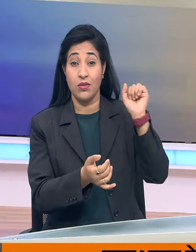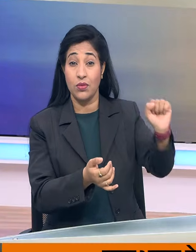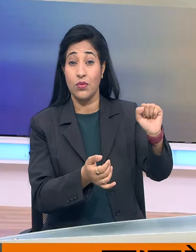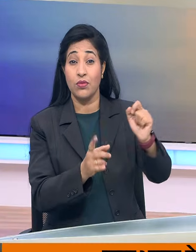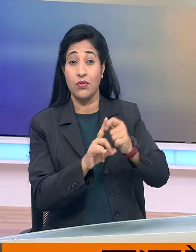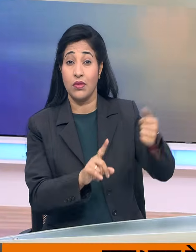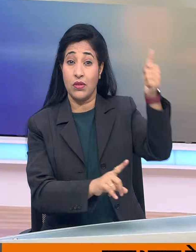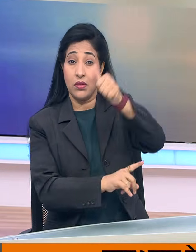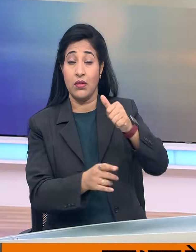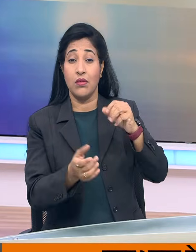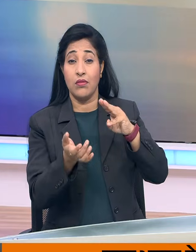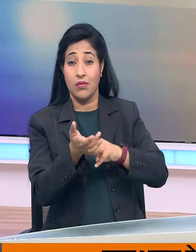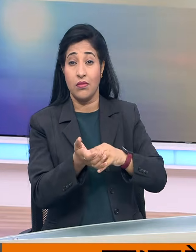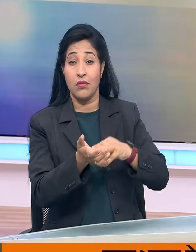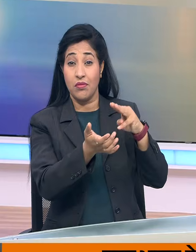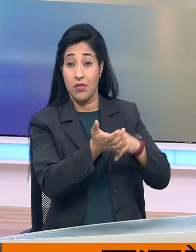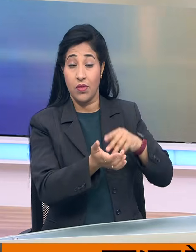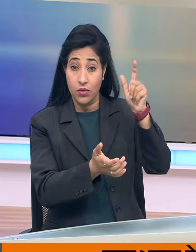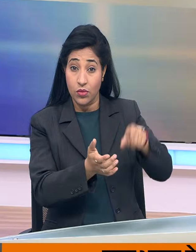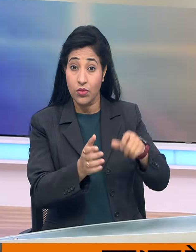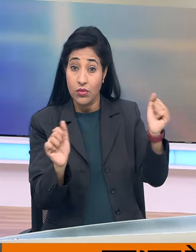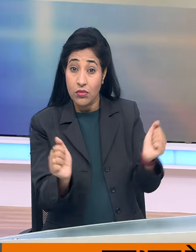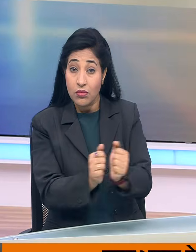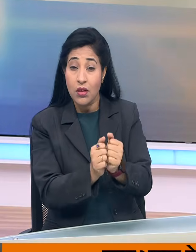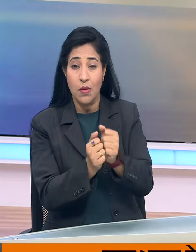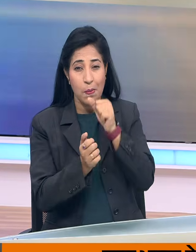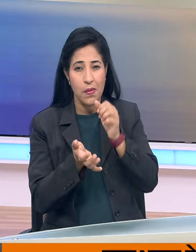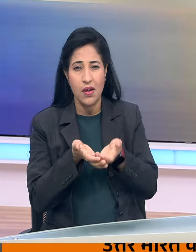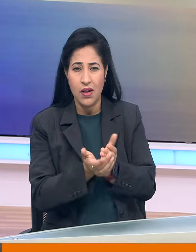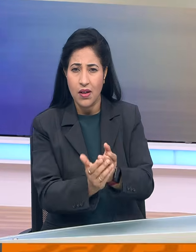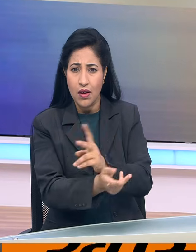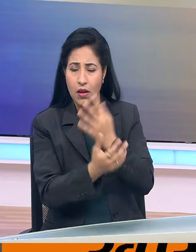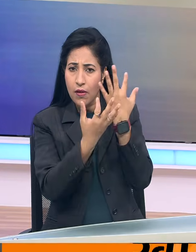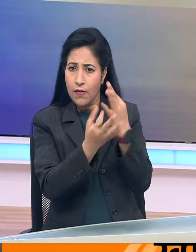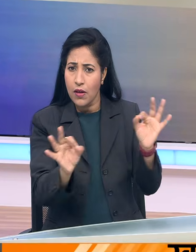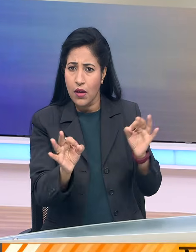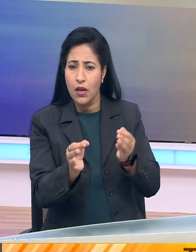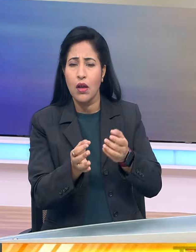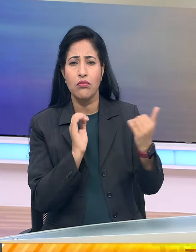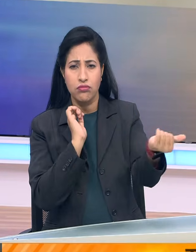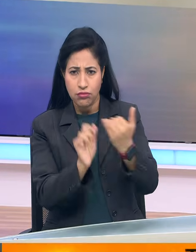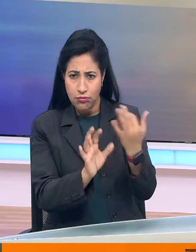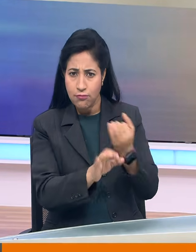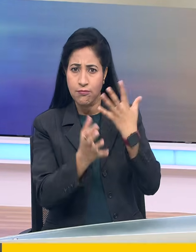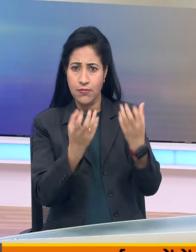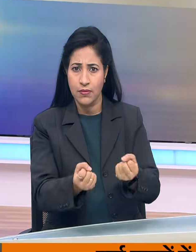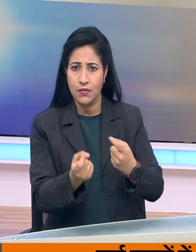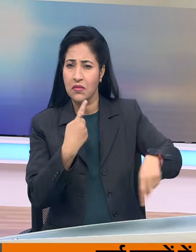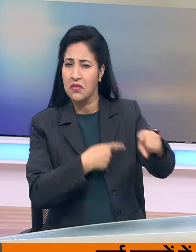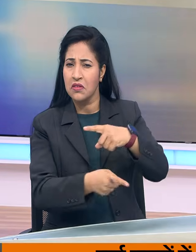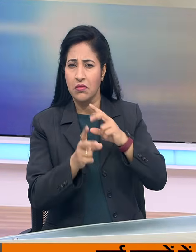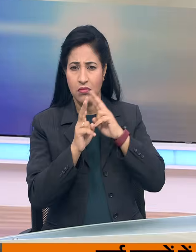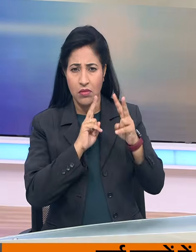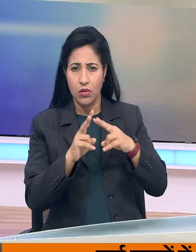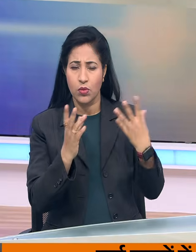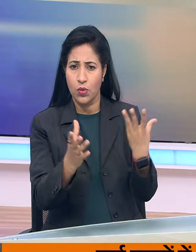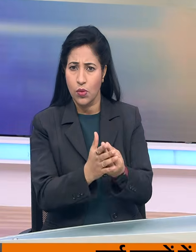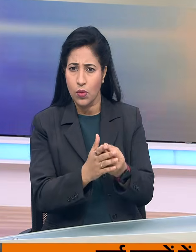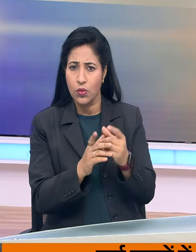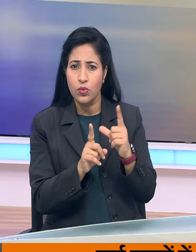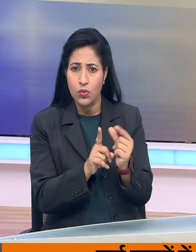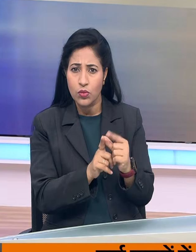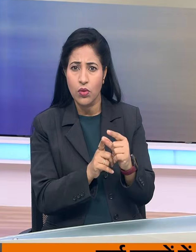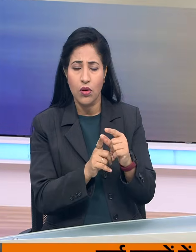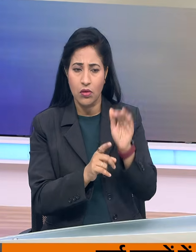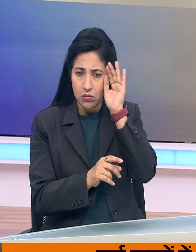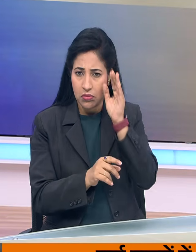इमैनुएल मैक्रों के साथ मिलकर समुद्री मार्गों में स्वतंत्र आवाजाही बहाल करने के लिए चल रही संयुक्त पहल की प्रगति